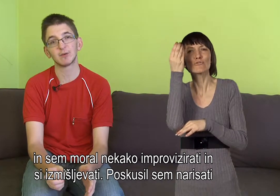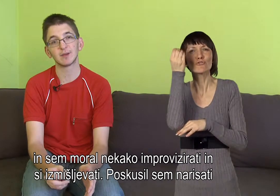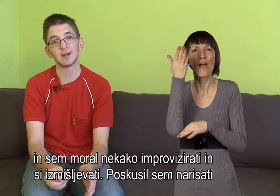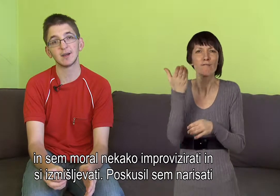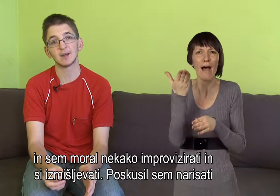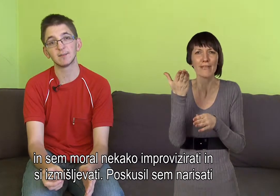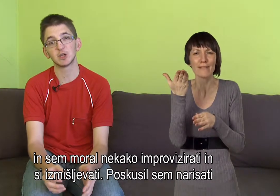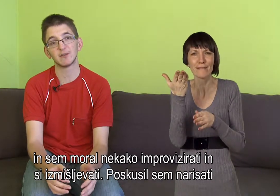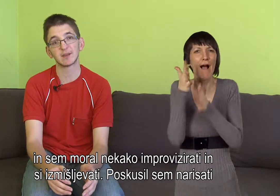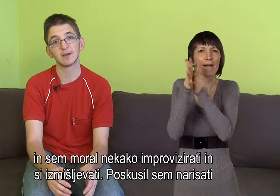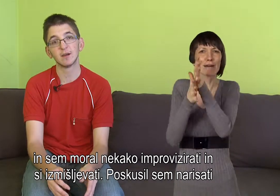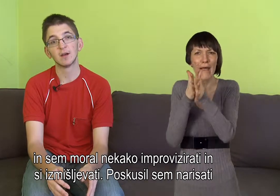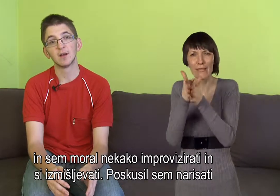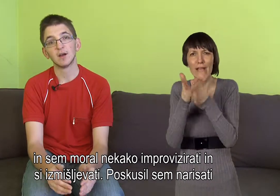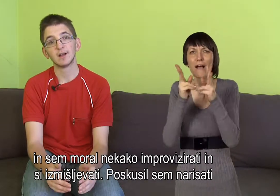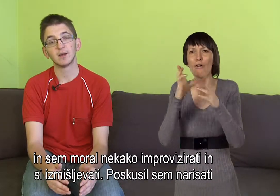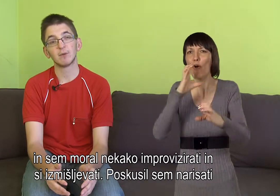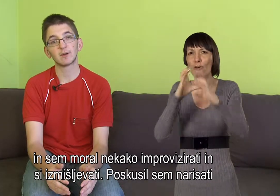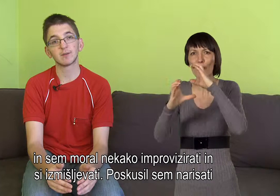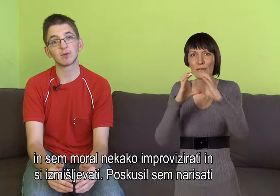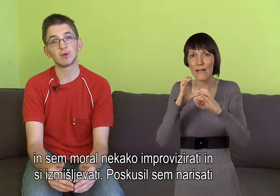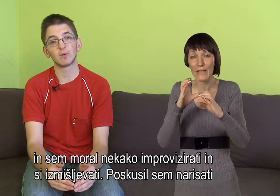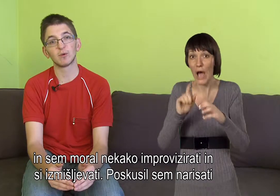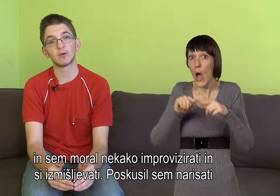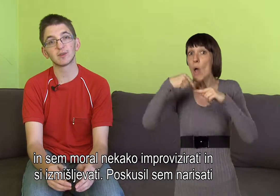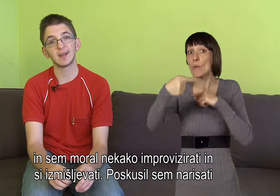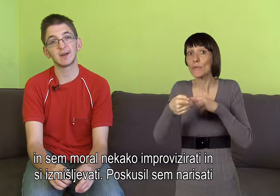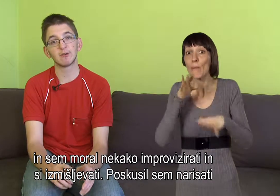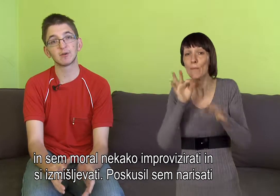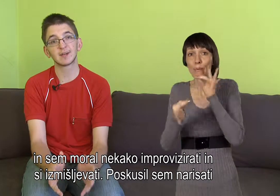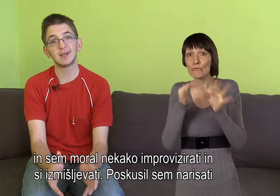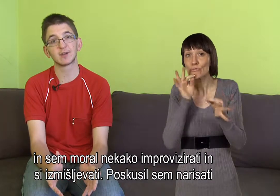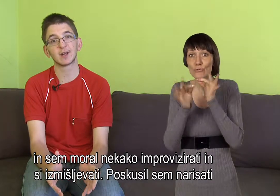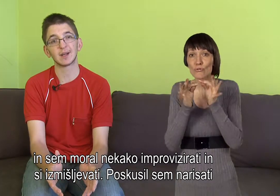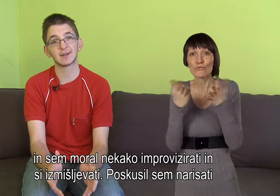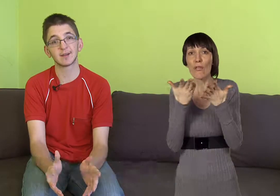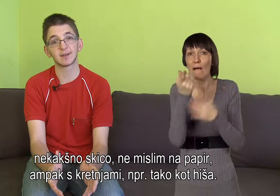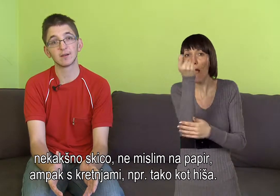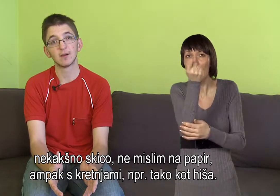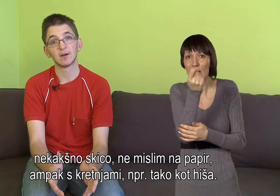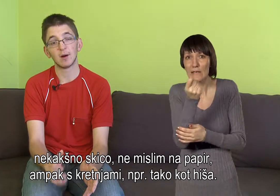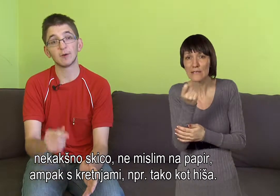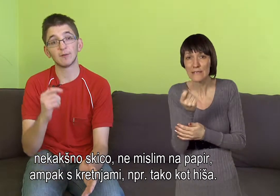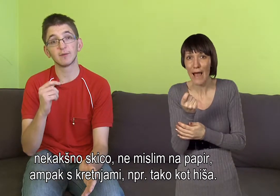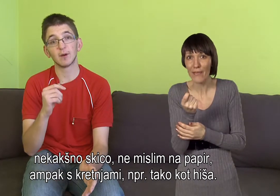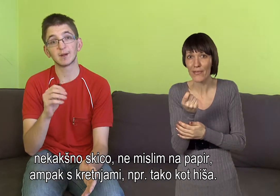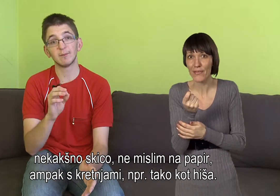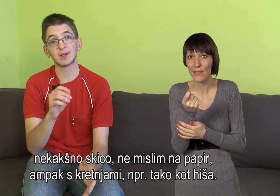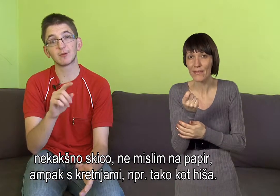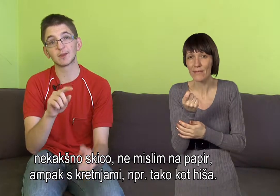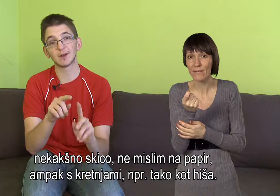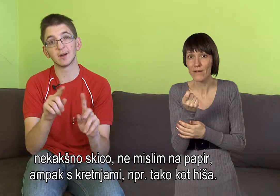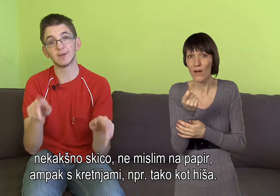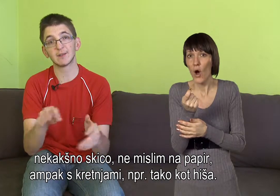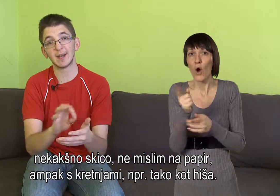nekaj malo si izmišljevati. In pol sem probal kot neko skico narisati, ampak ne